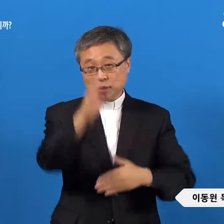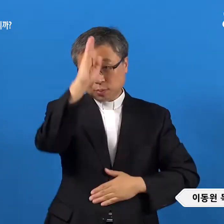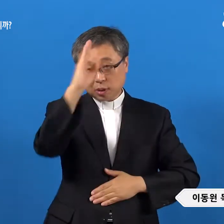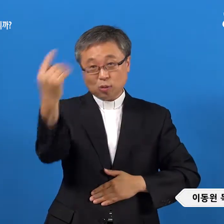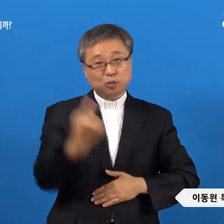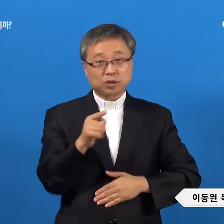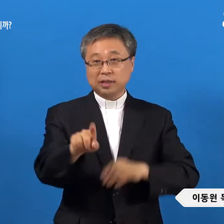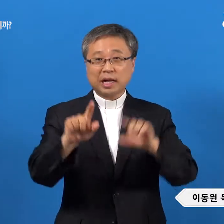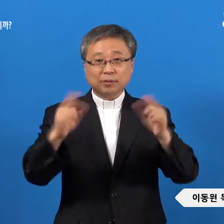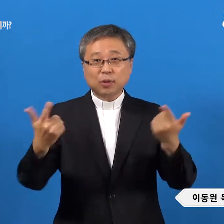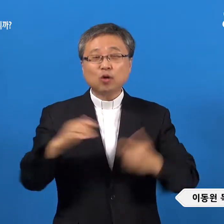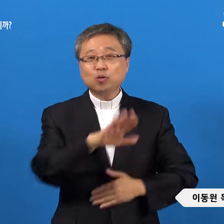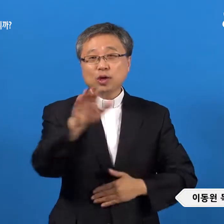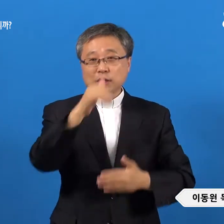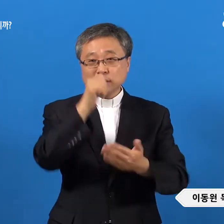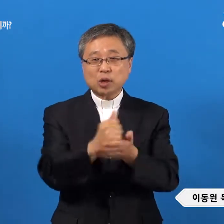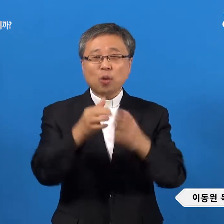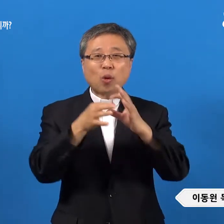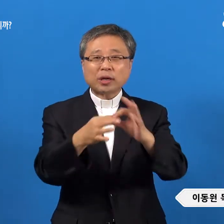아니에요. 우리의 죄와 상관없이